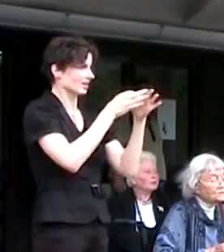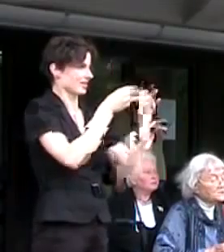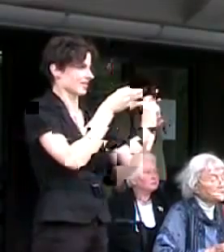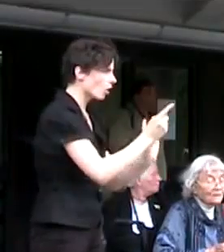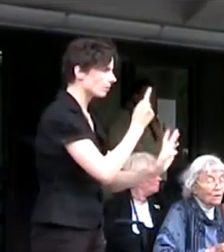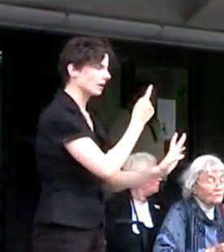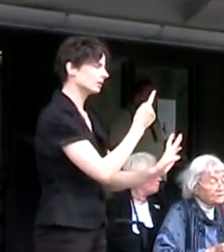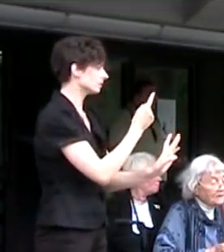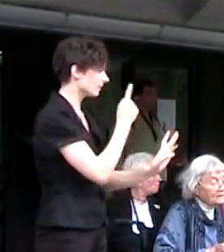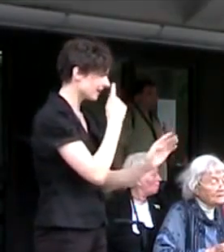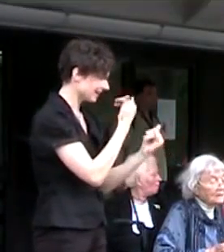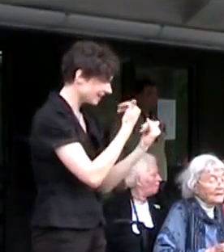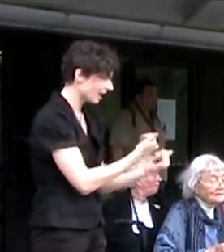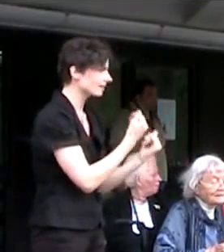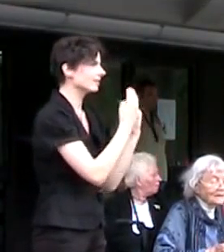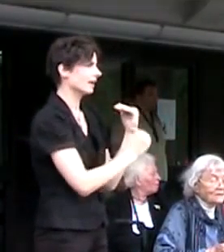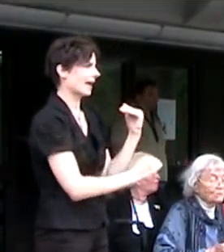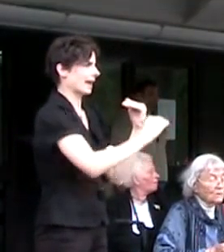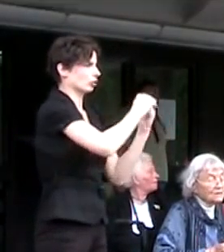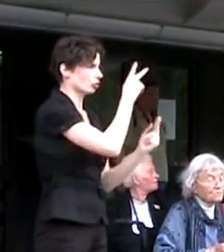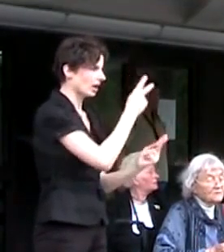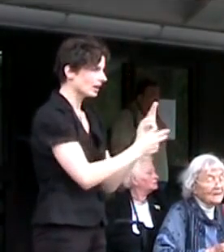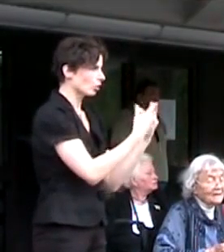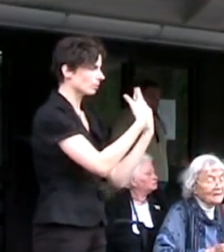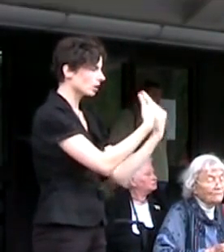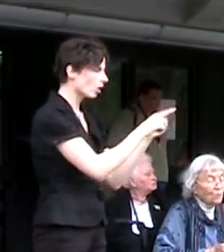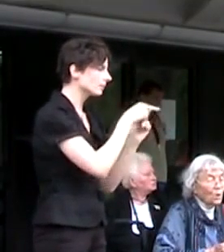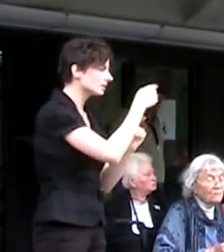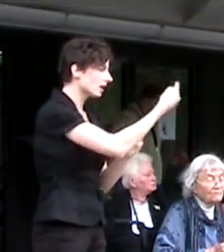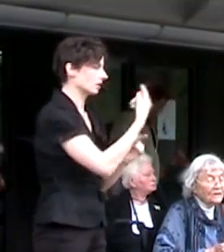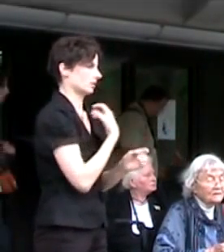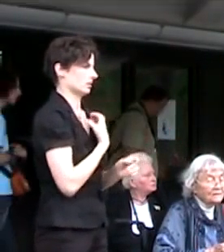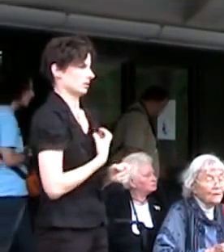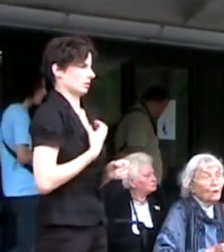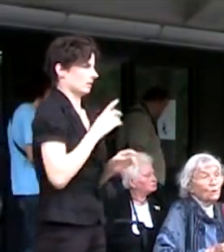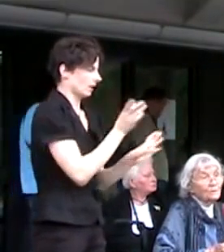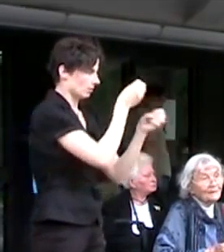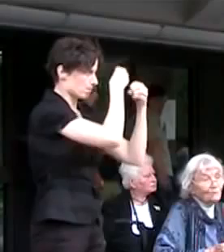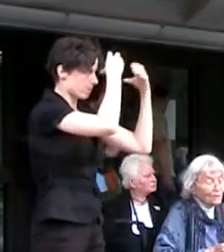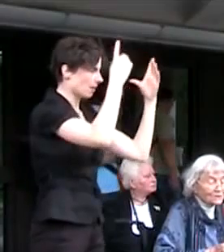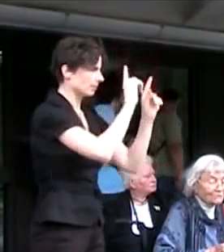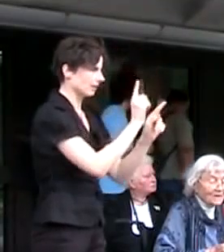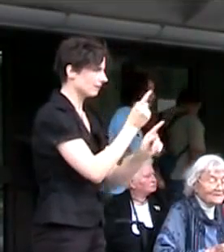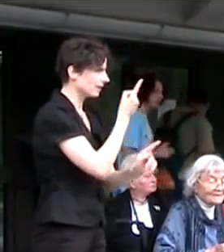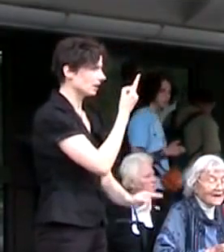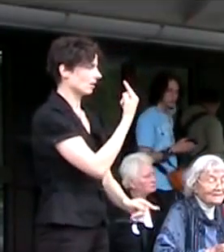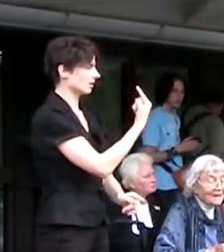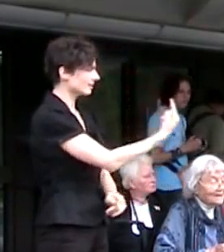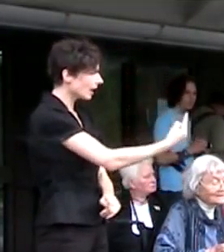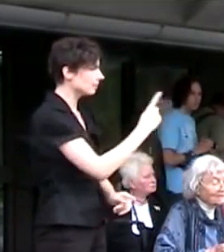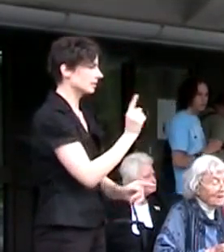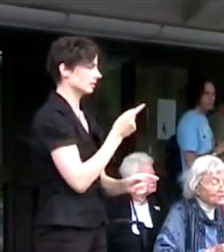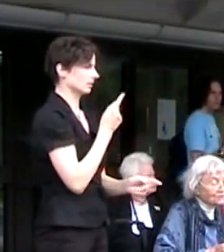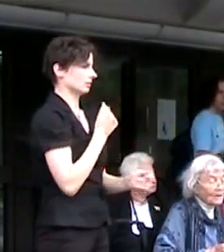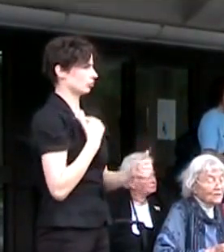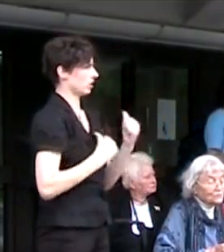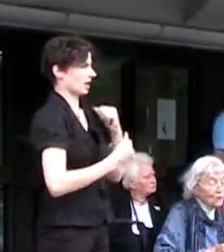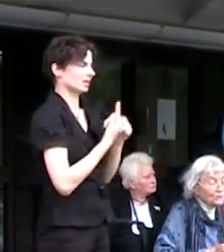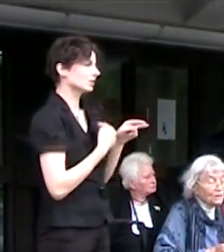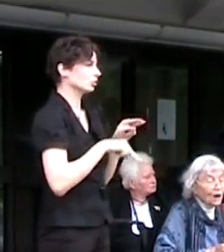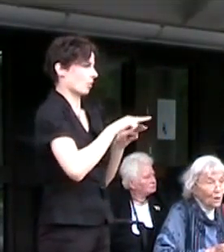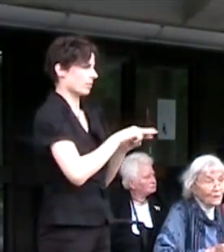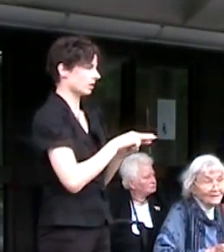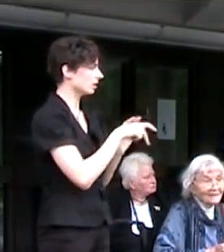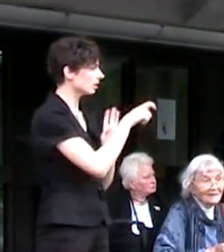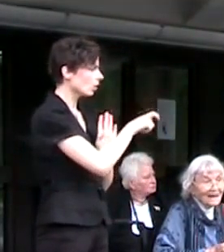Wiedergutmachung Leiden auftreten, die nicht nur das bisherige Wohlbefinden und die Glücksfähigkeit dieser Menschen,